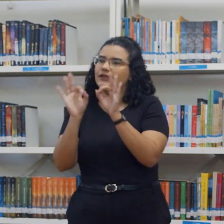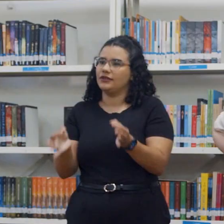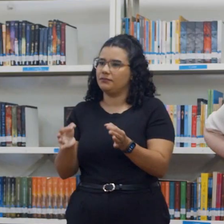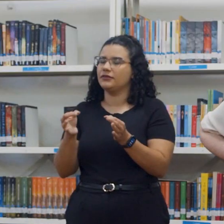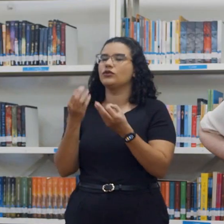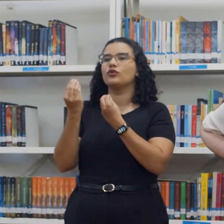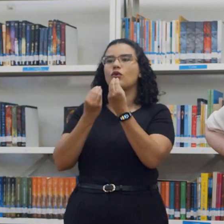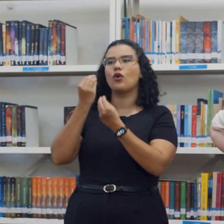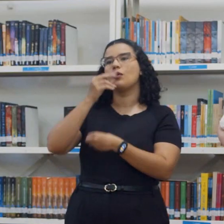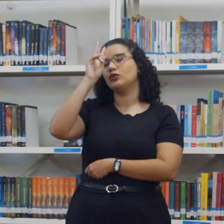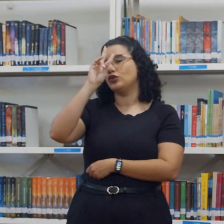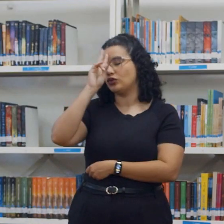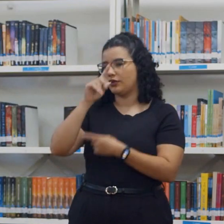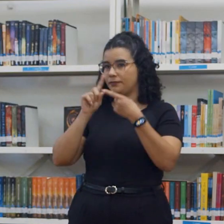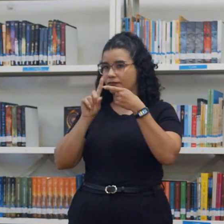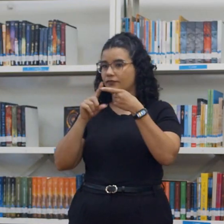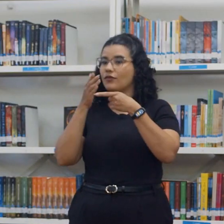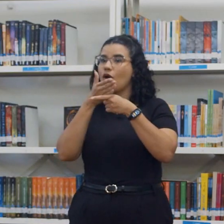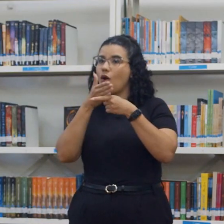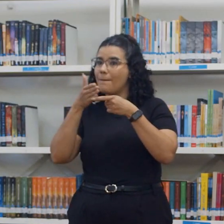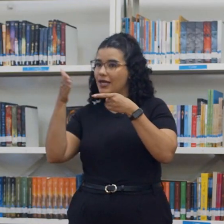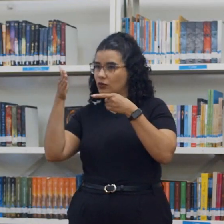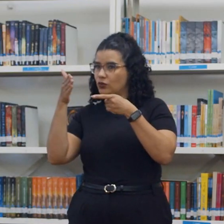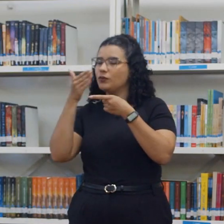como a história se inicia,